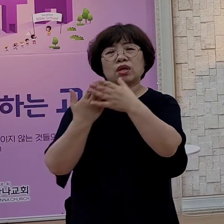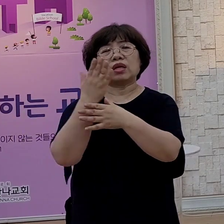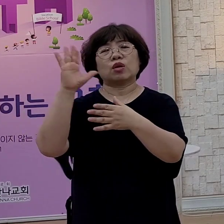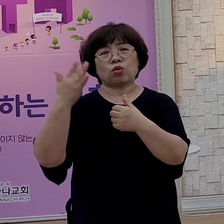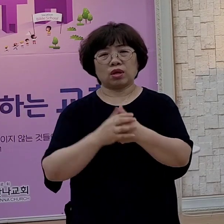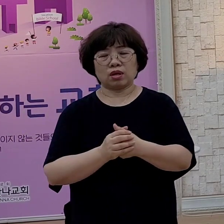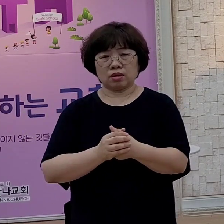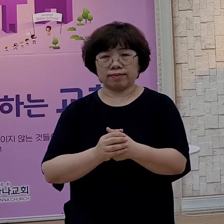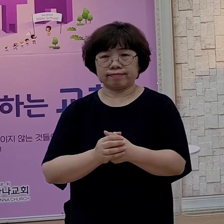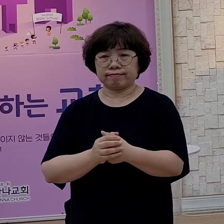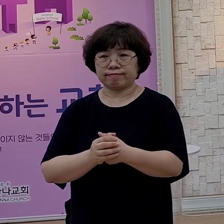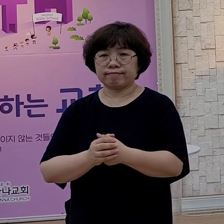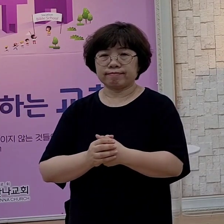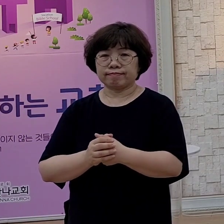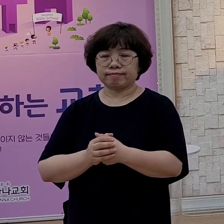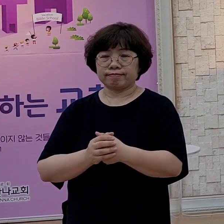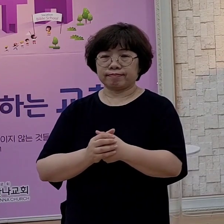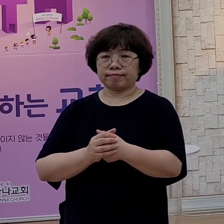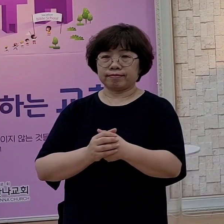이게 결과예요.